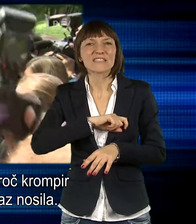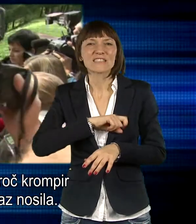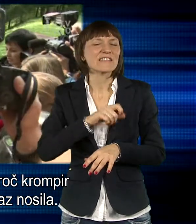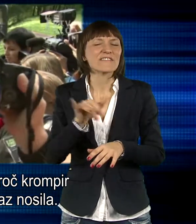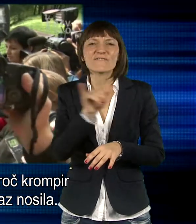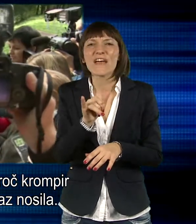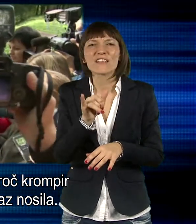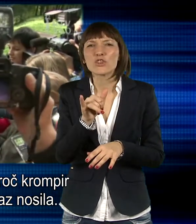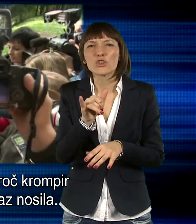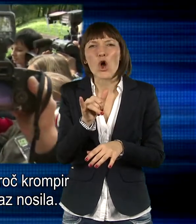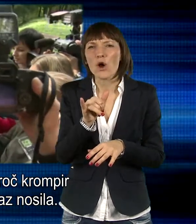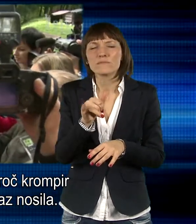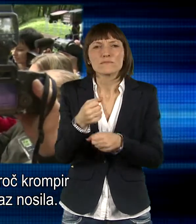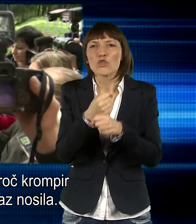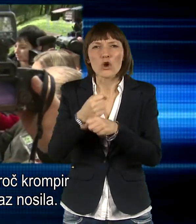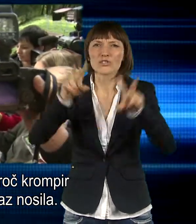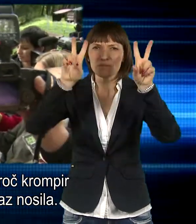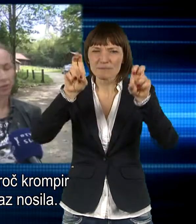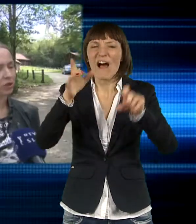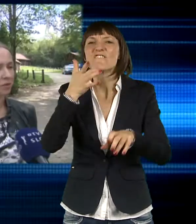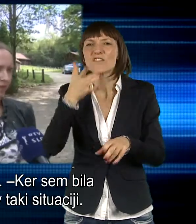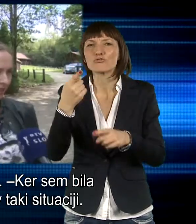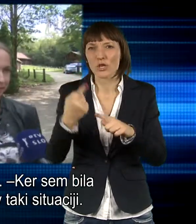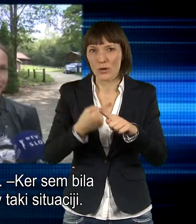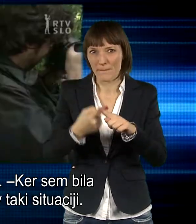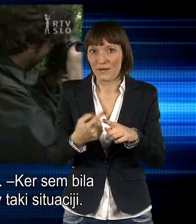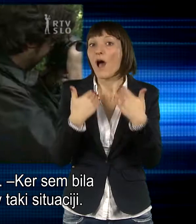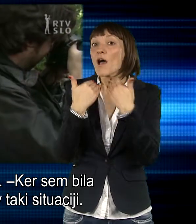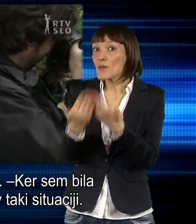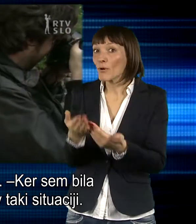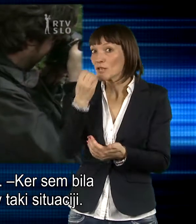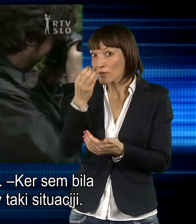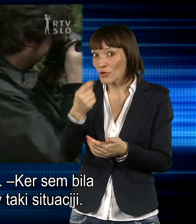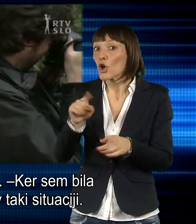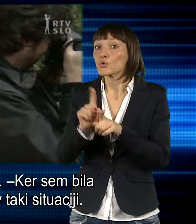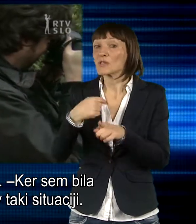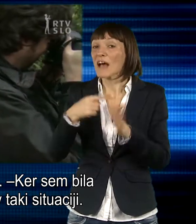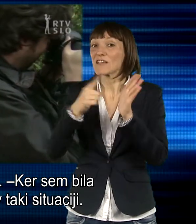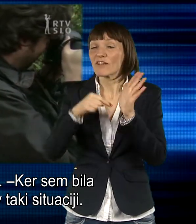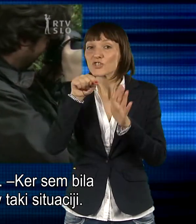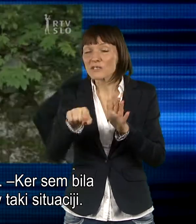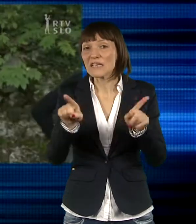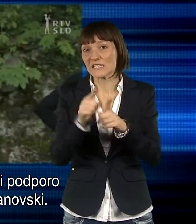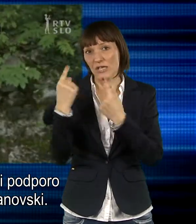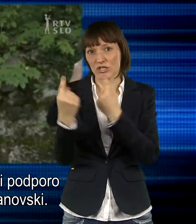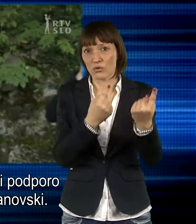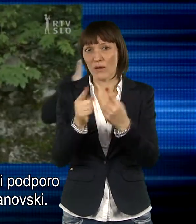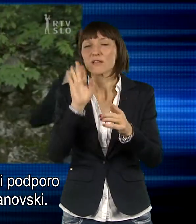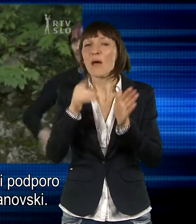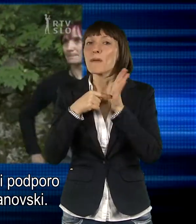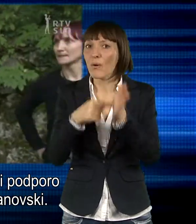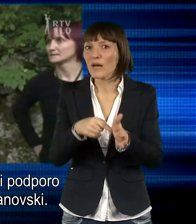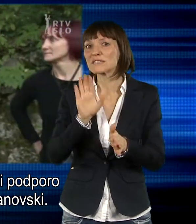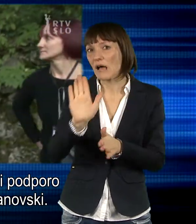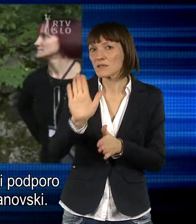vsak dan en vroč krompir, kot sem ga jaz nosila. Podarim cvet, ker sem bila tudi jaz večkrat v taki situaciji. Da bi